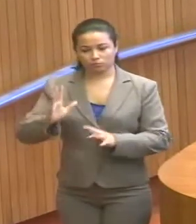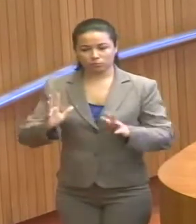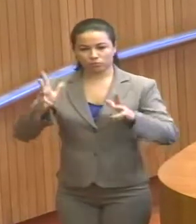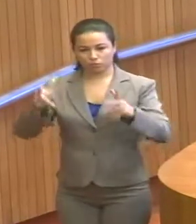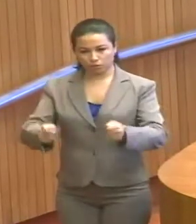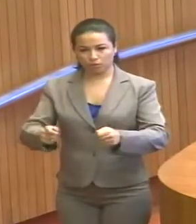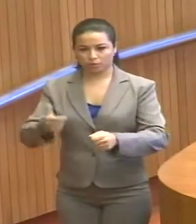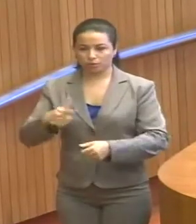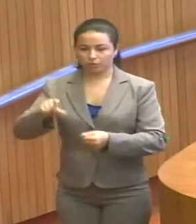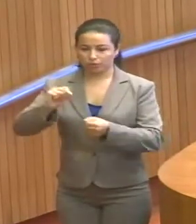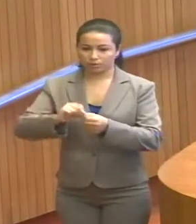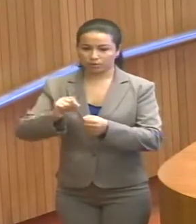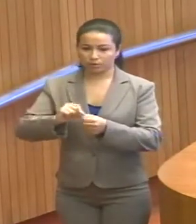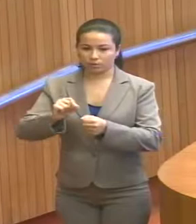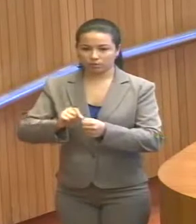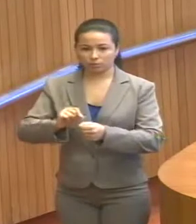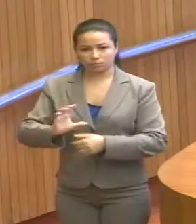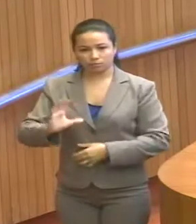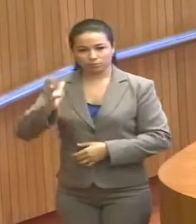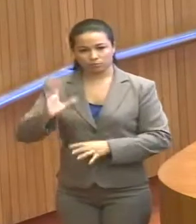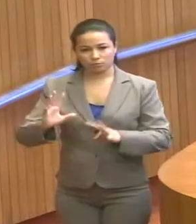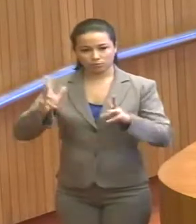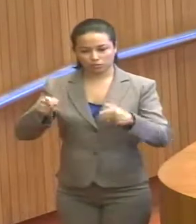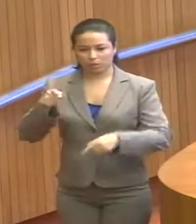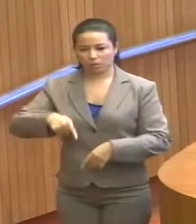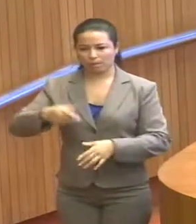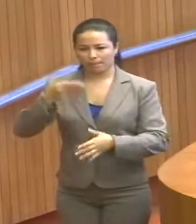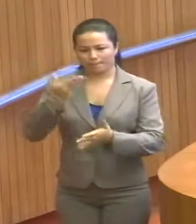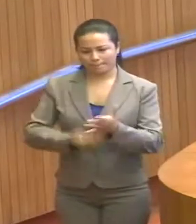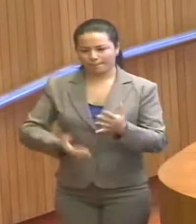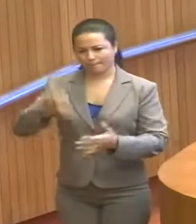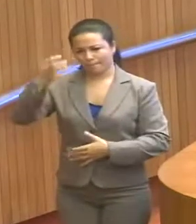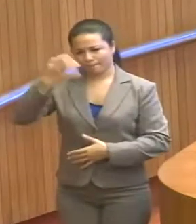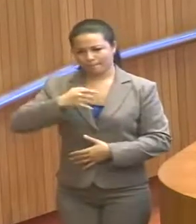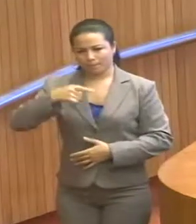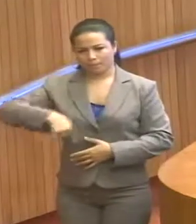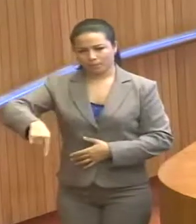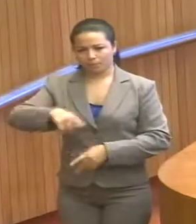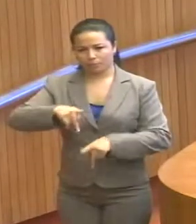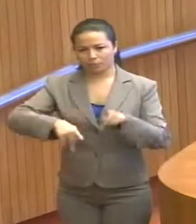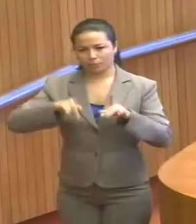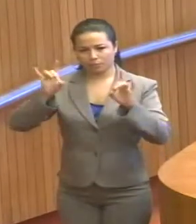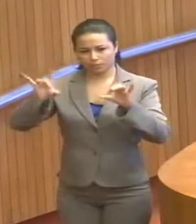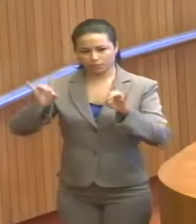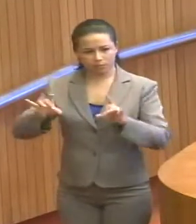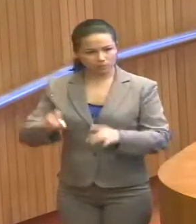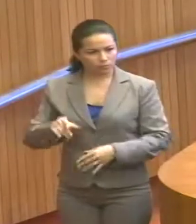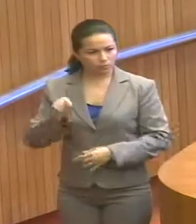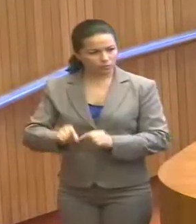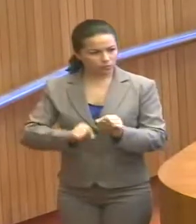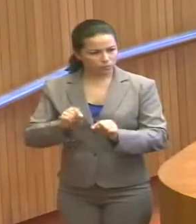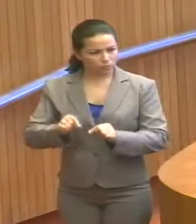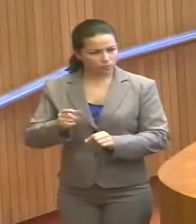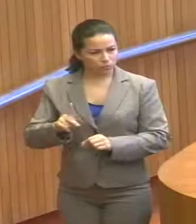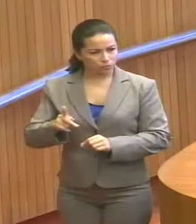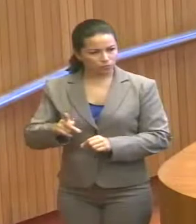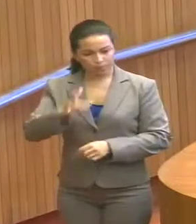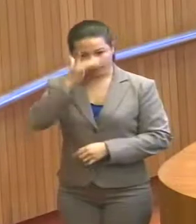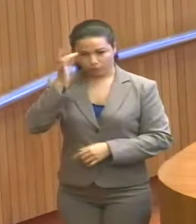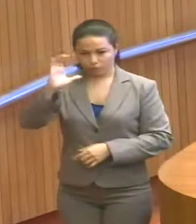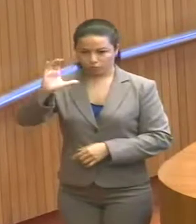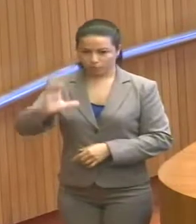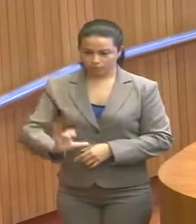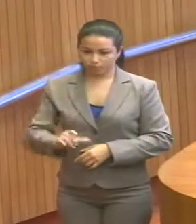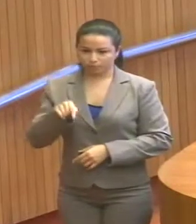pleno. E não fazer o cumprimento pleno é trazer prejuízos sérios para a população, especialmente para o ser humano,